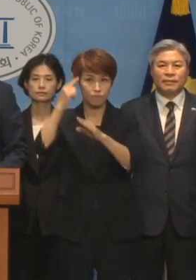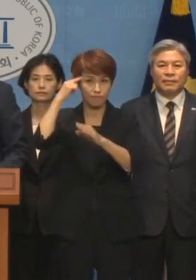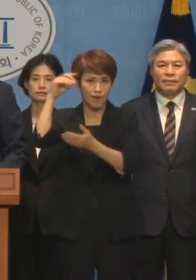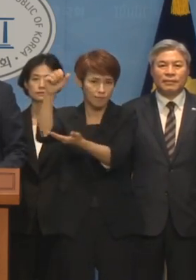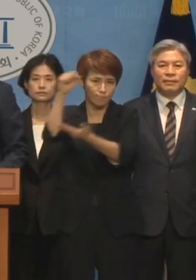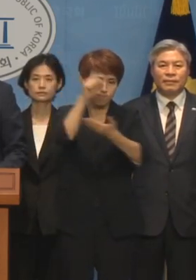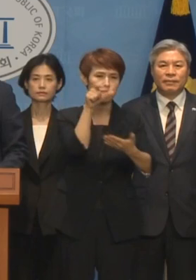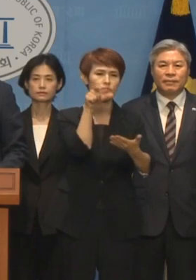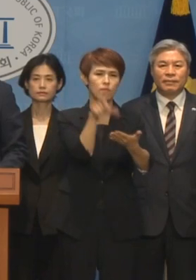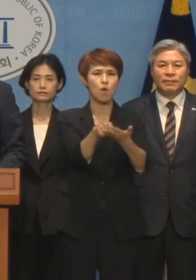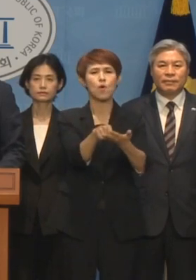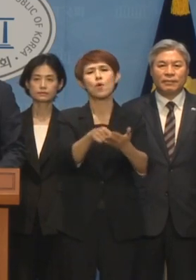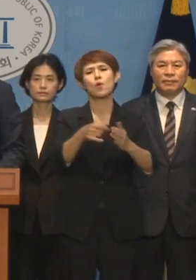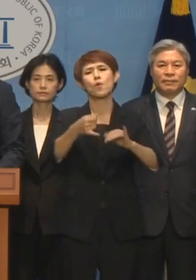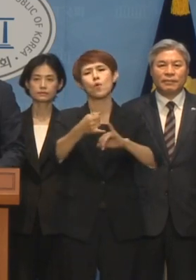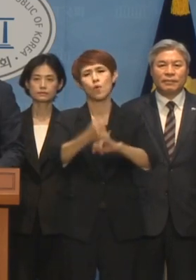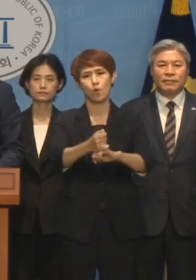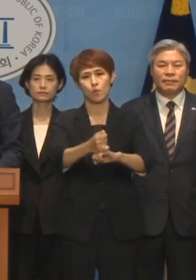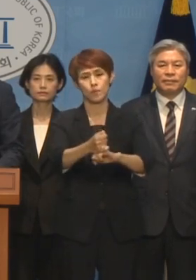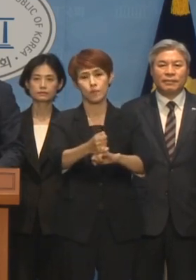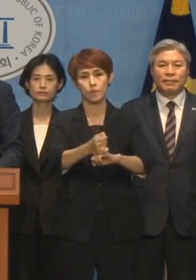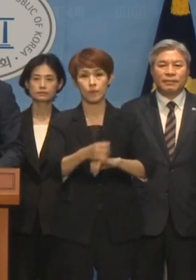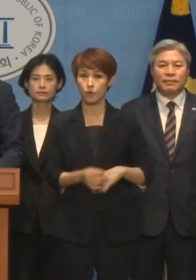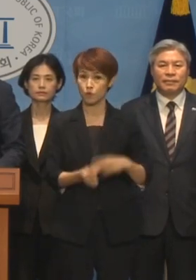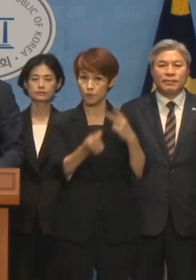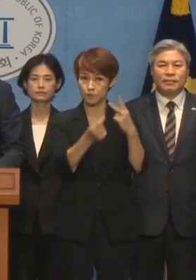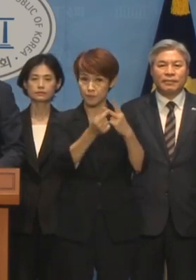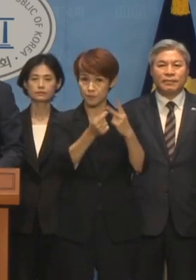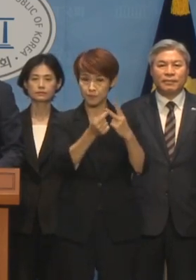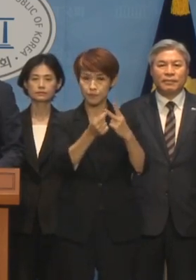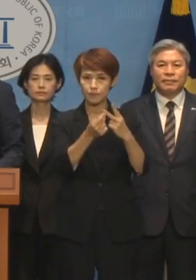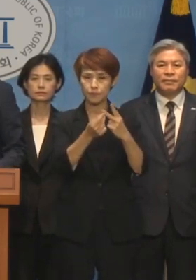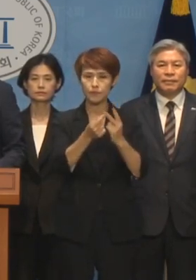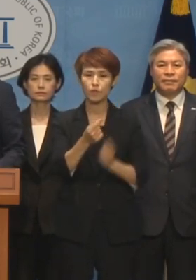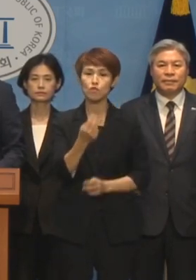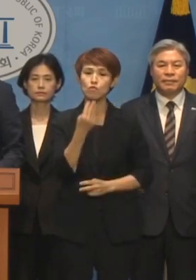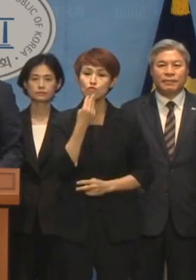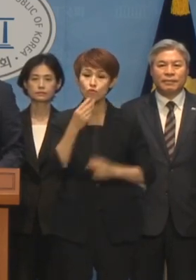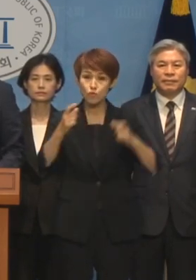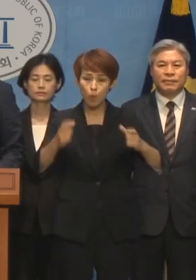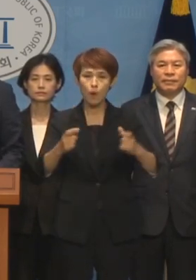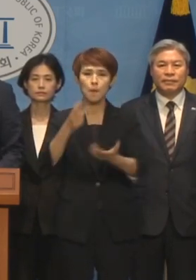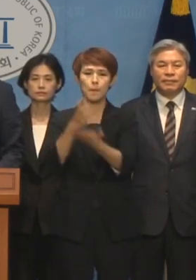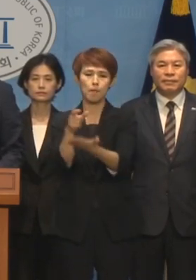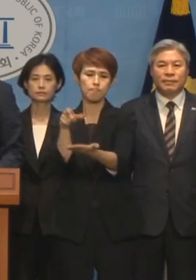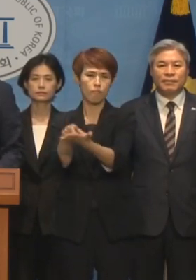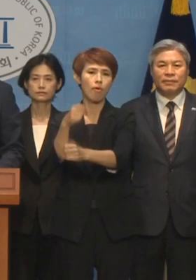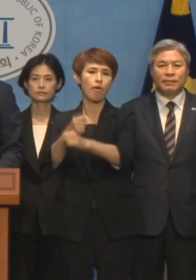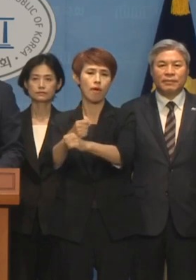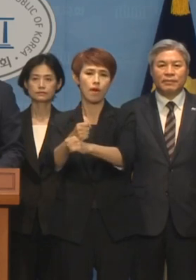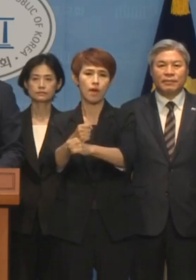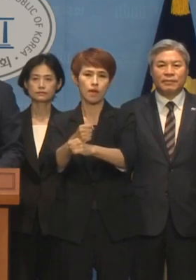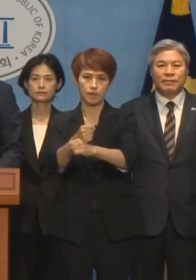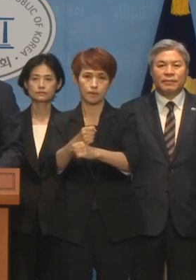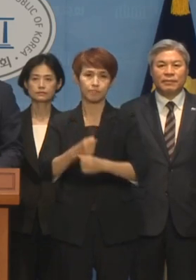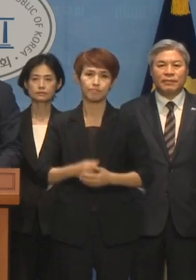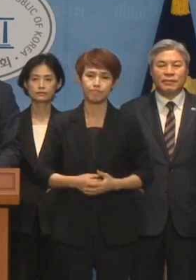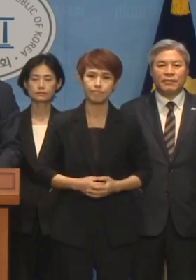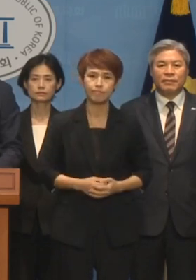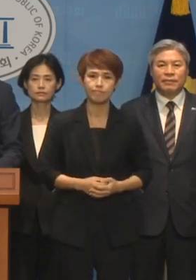라고 새겨야 합니다. 두 번째, 수도는 법률로 정한다는 조항을